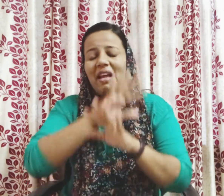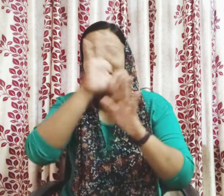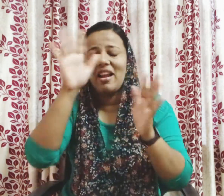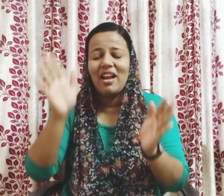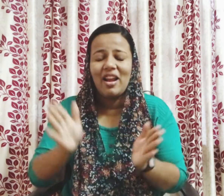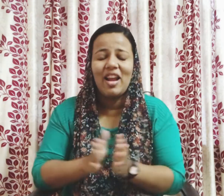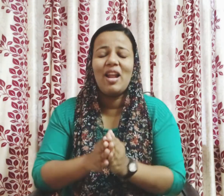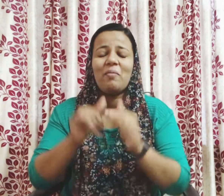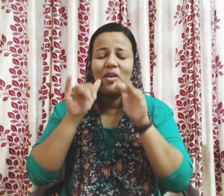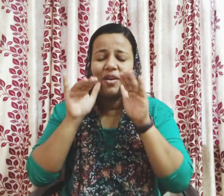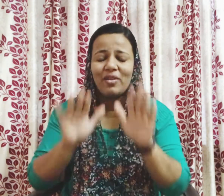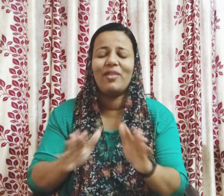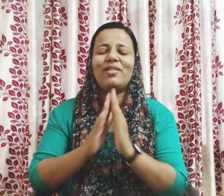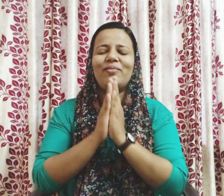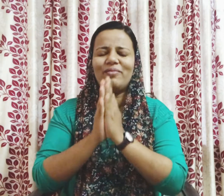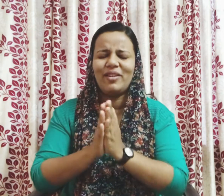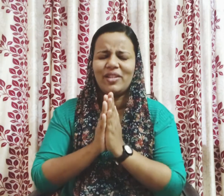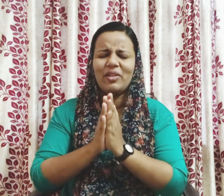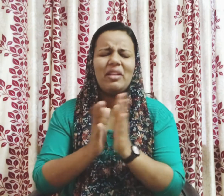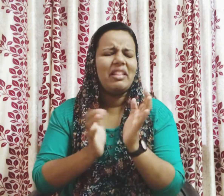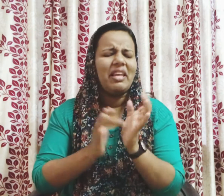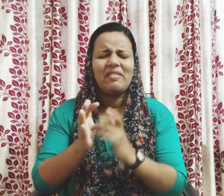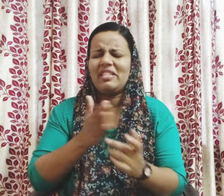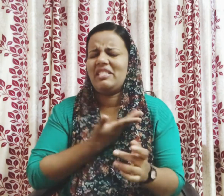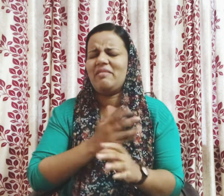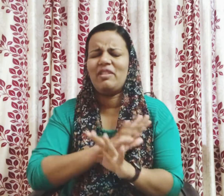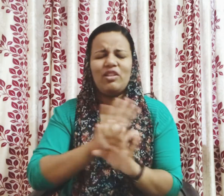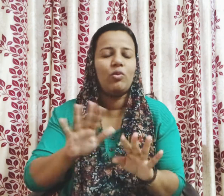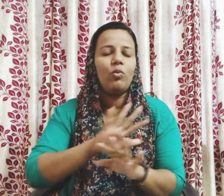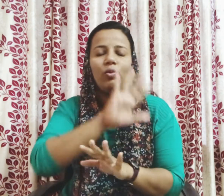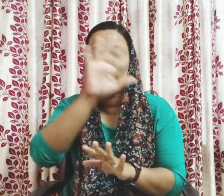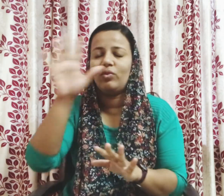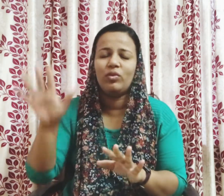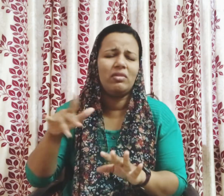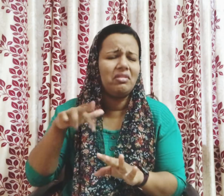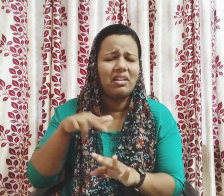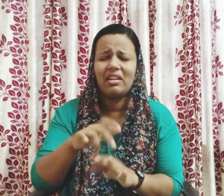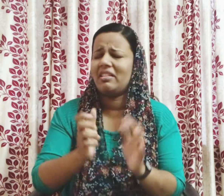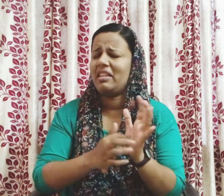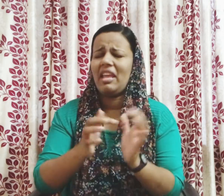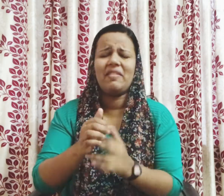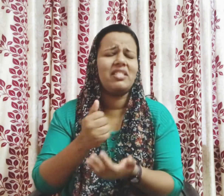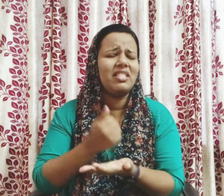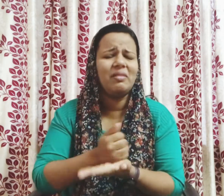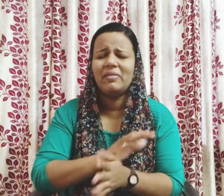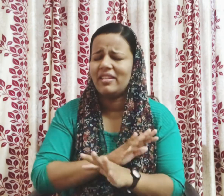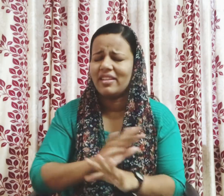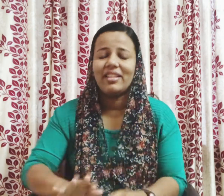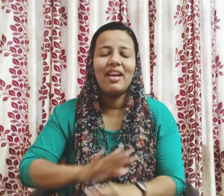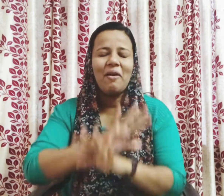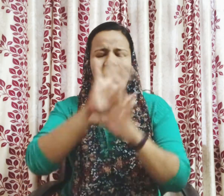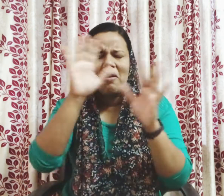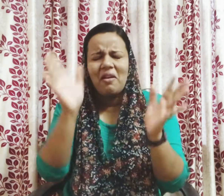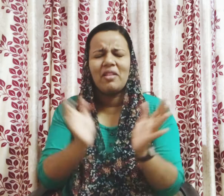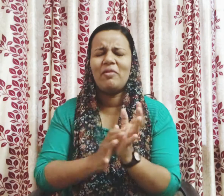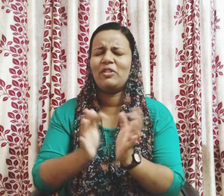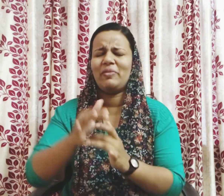ഞങ്ങൾ അനുഗ്രഹിച്ച് പ്രാർത്ഥിക്കുന്നു. കർത്താവെ തിരിഹിതമല്ലാത്ത ഒന്നും എങ്ങും ഉണ്ടാകുവാൻ കർത്താവ് അനുവദിക്കരുത്. എല്ലായിടത്തും കർത്താവിൻ്റെ